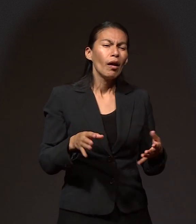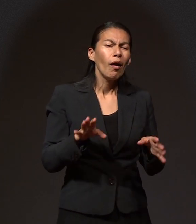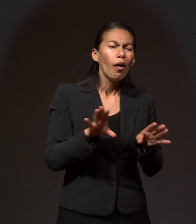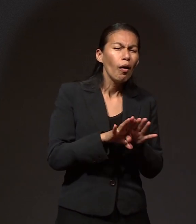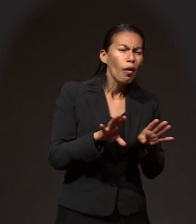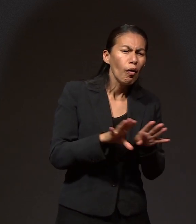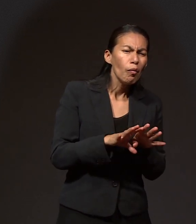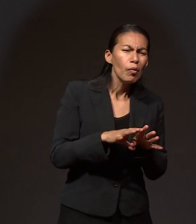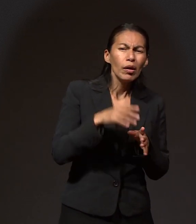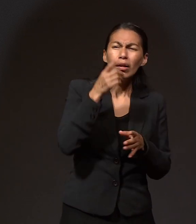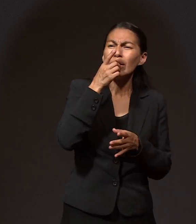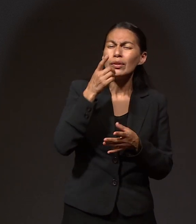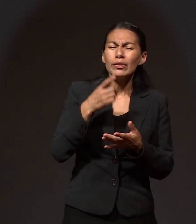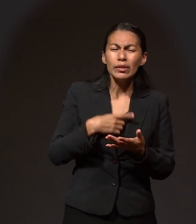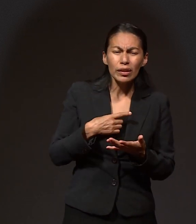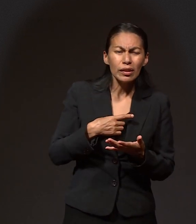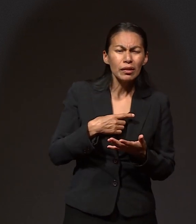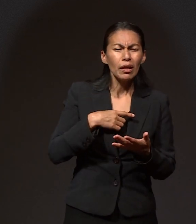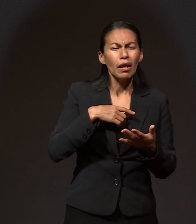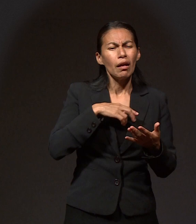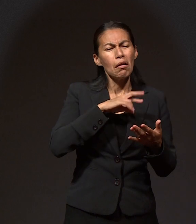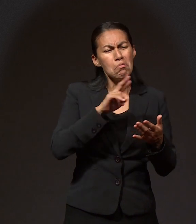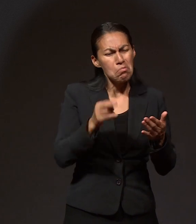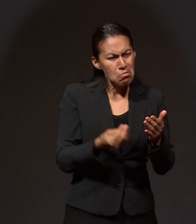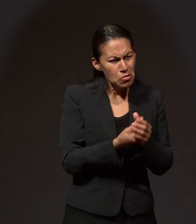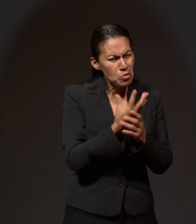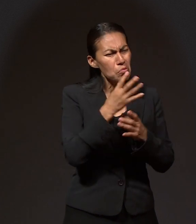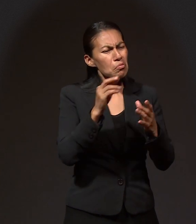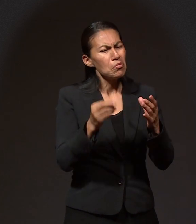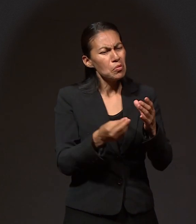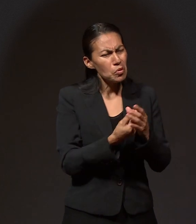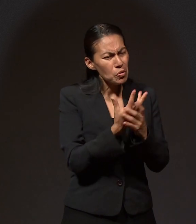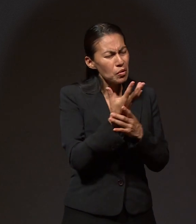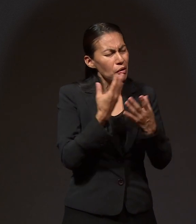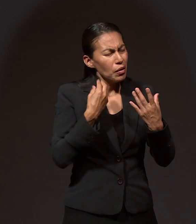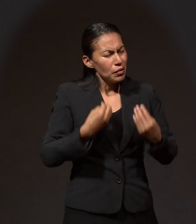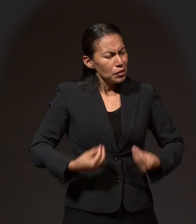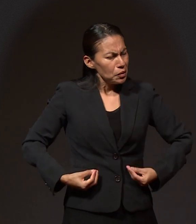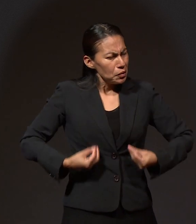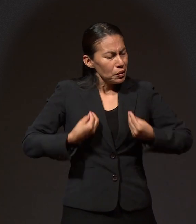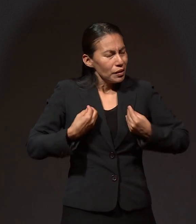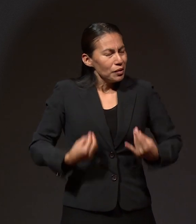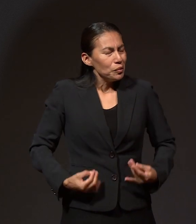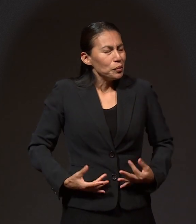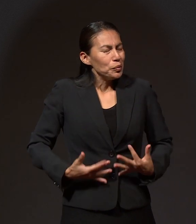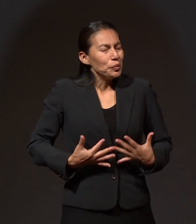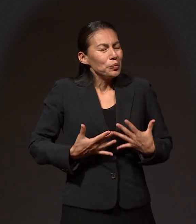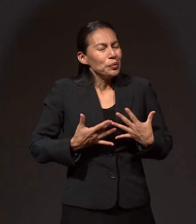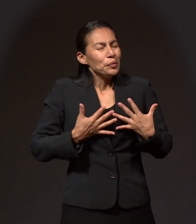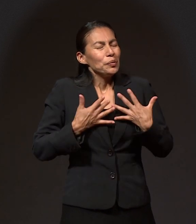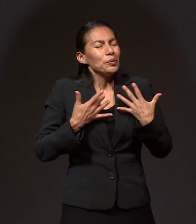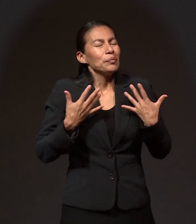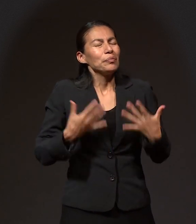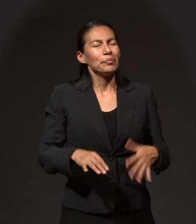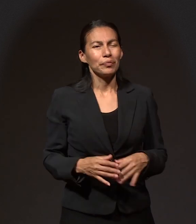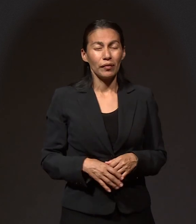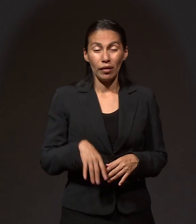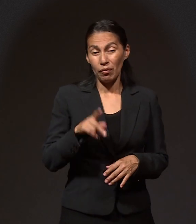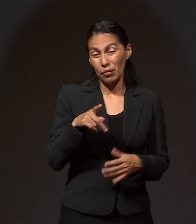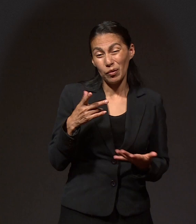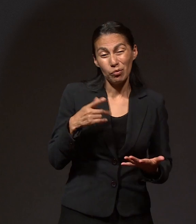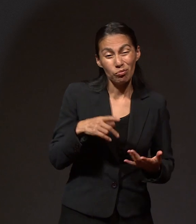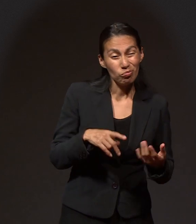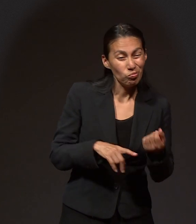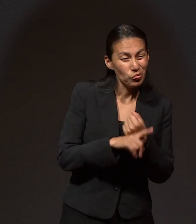comunica y nos revela entonces se renueva la vida el problema grave como usted lo mencionó es que